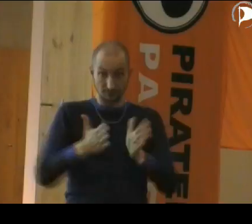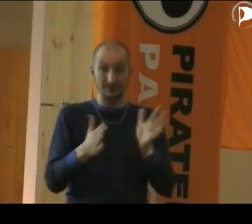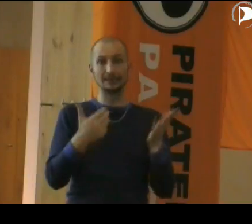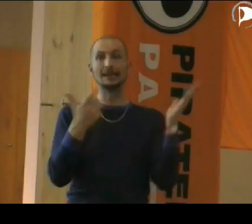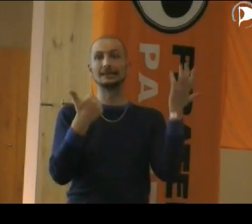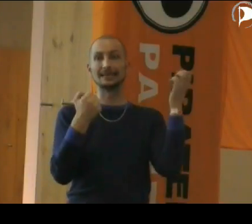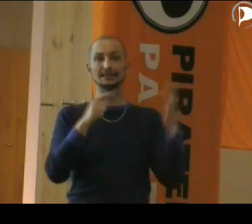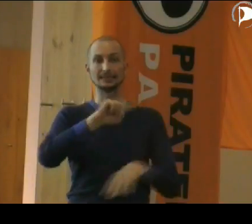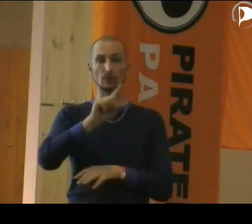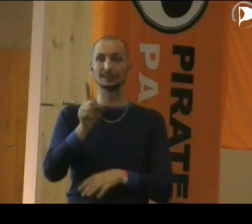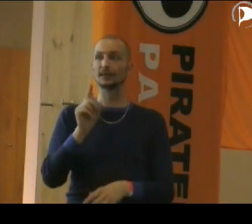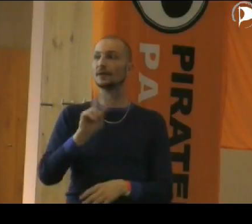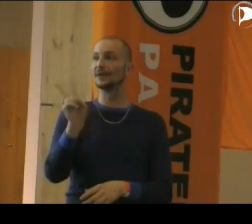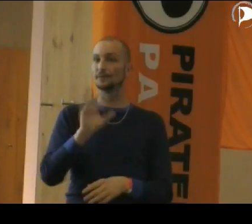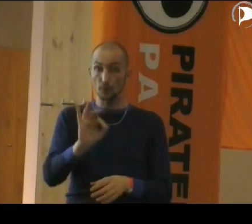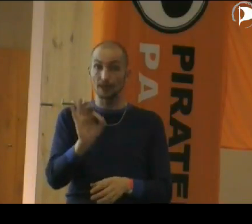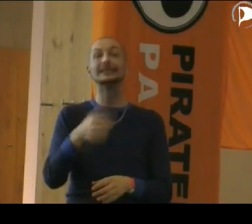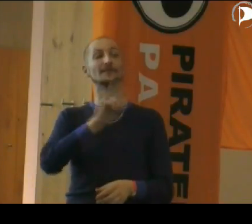besser gegen